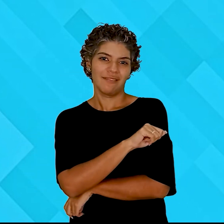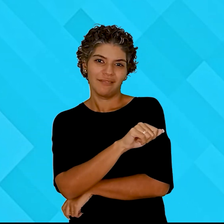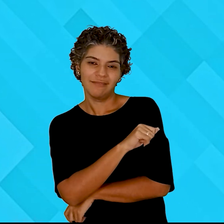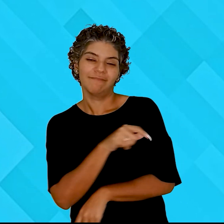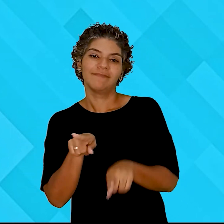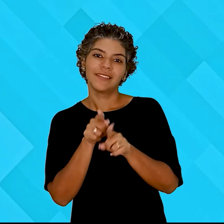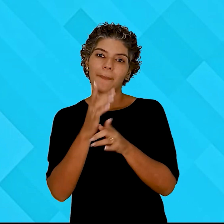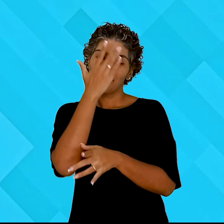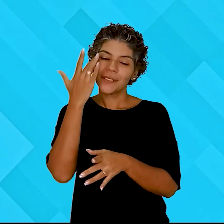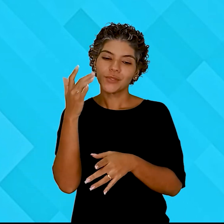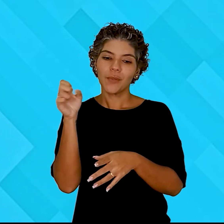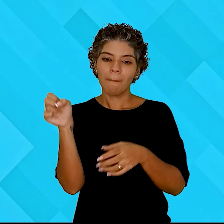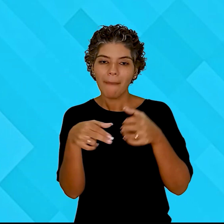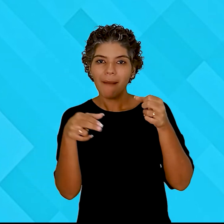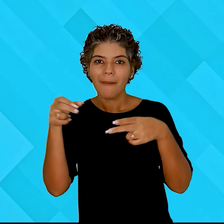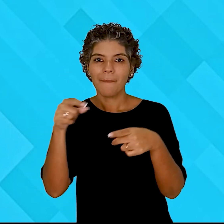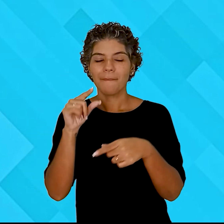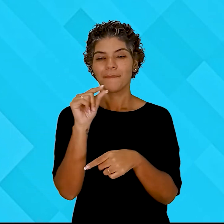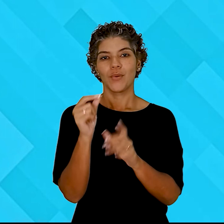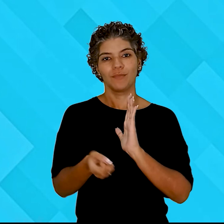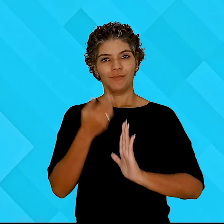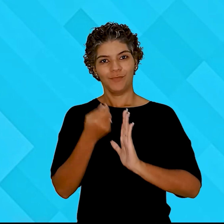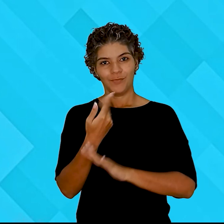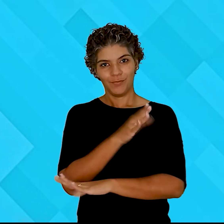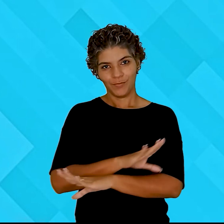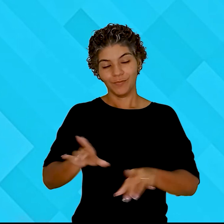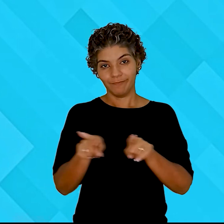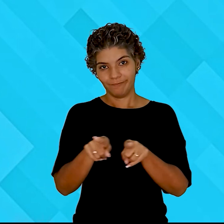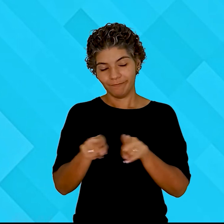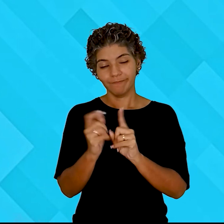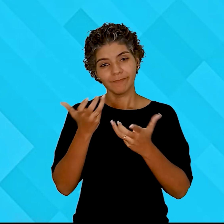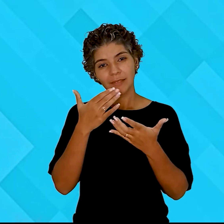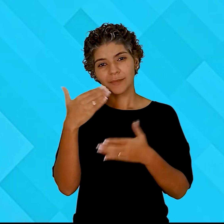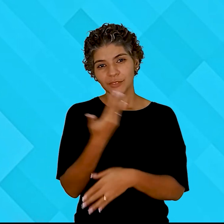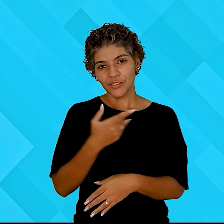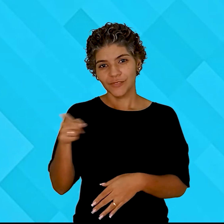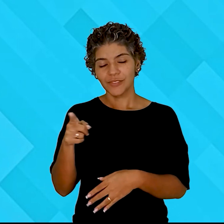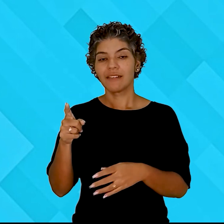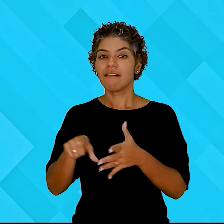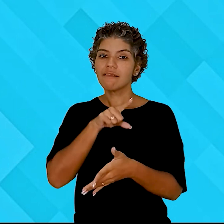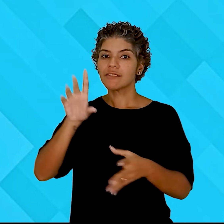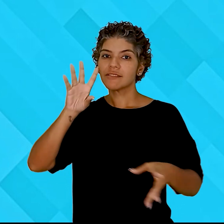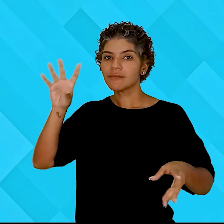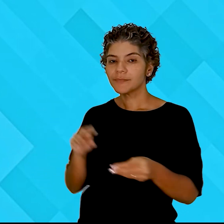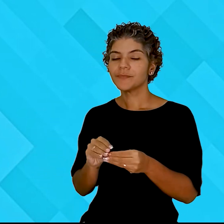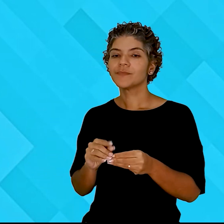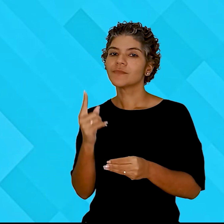na produção cultural também. E eu queria te pedir, antes das tuas considerações finais, exatamente que dicas você daria